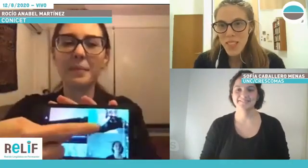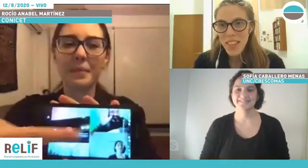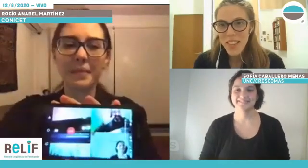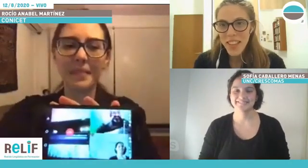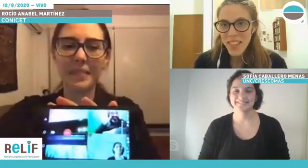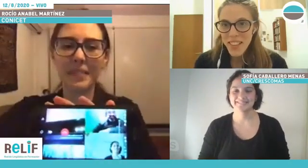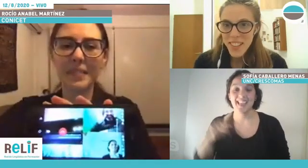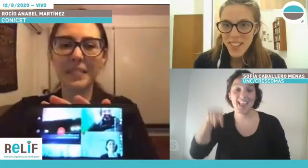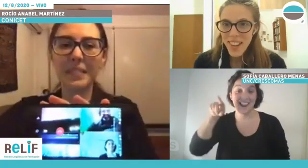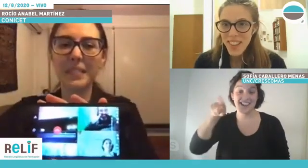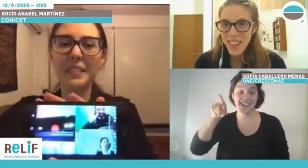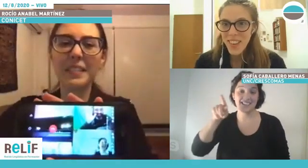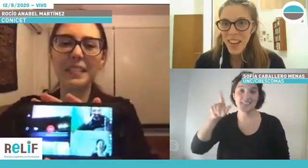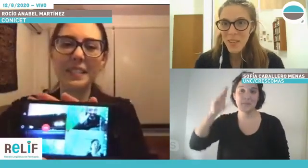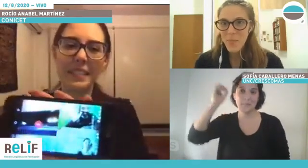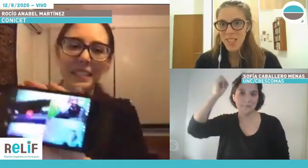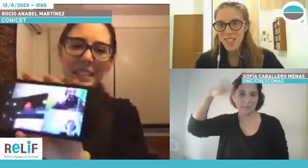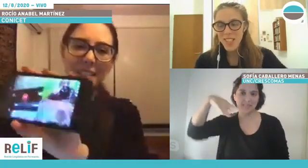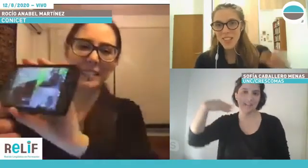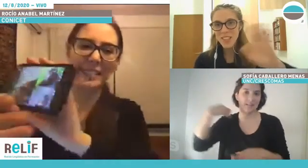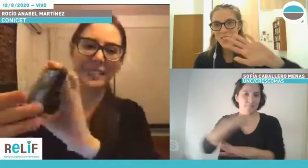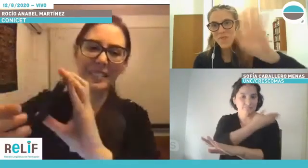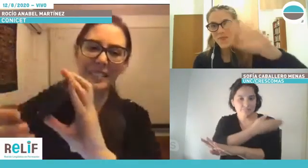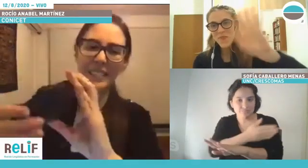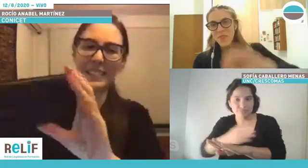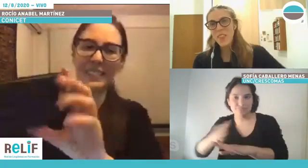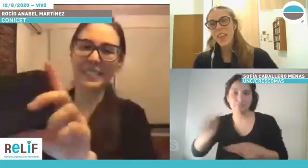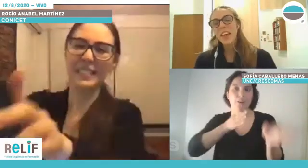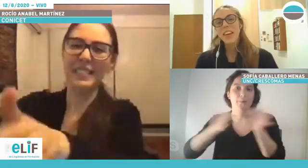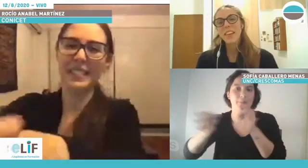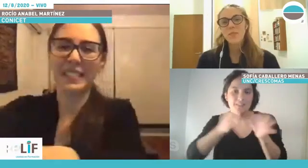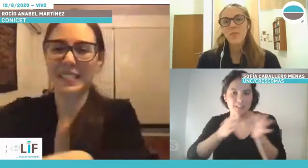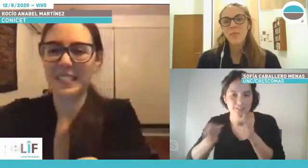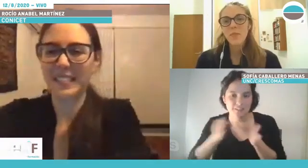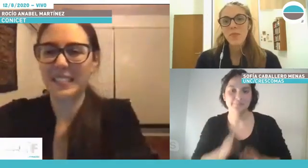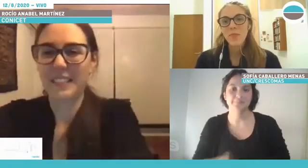Estuvo presente durante toda la conversación.